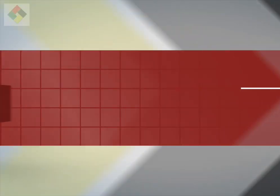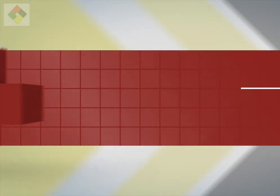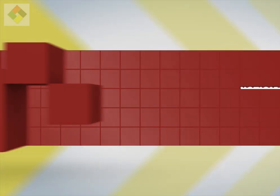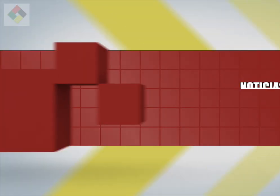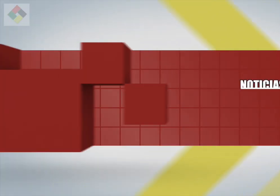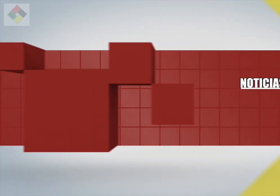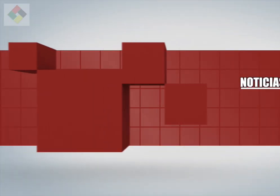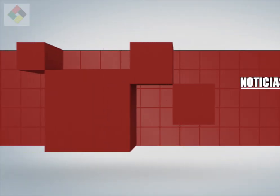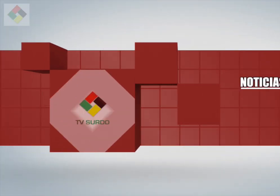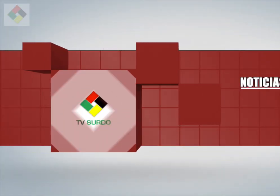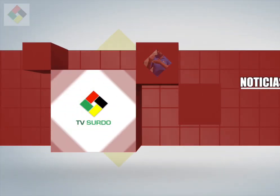Música